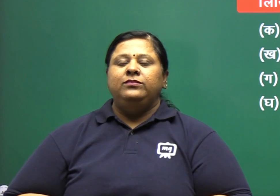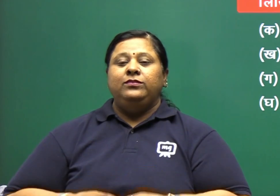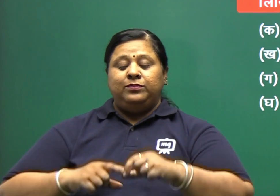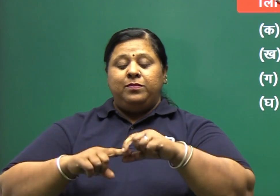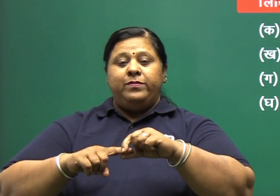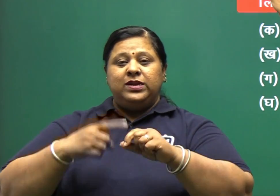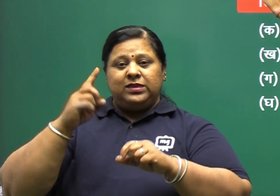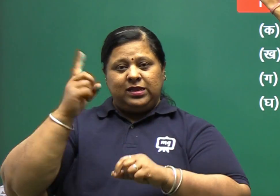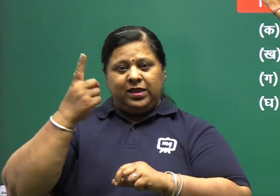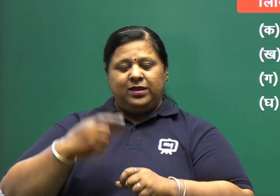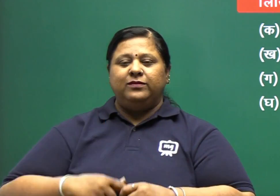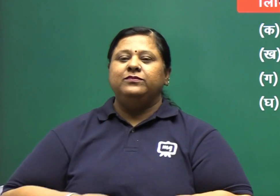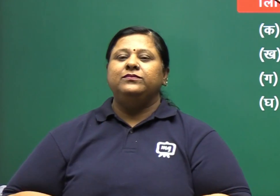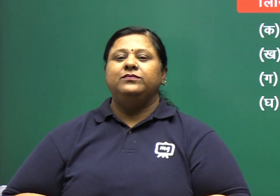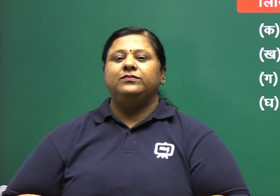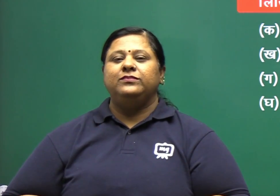प्रश्न संख्या 1,